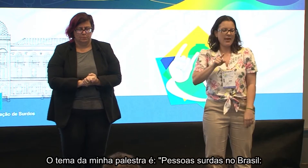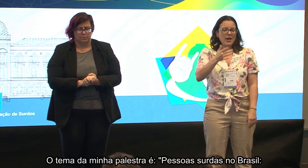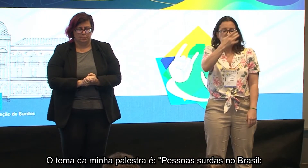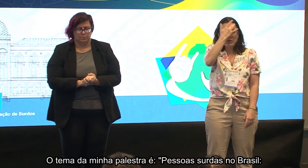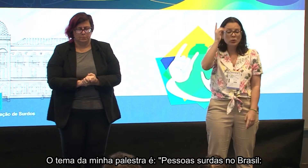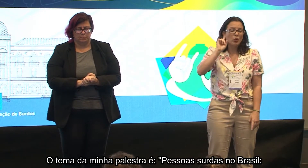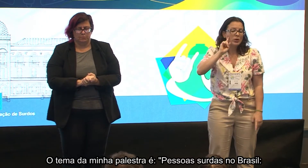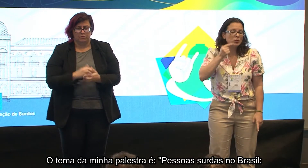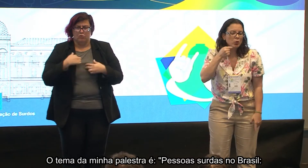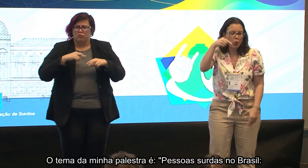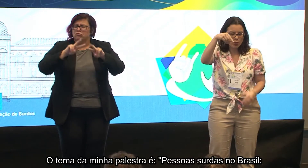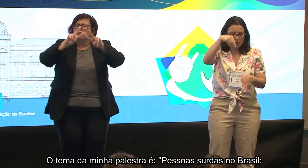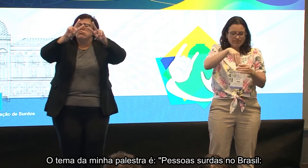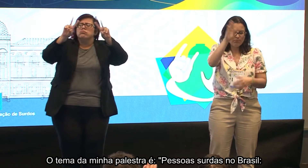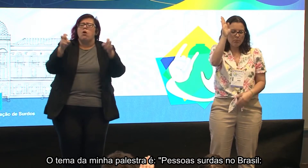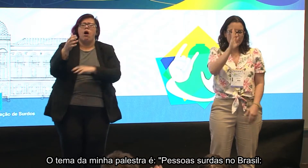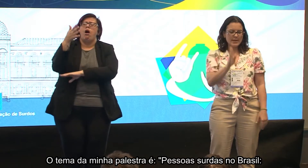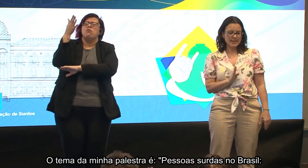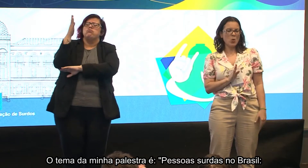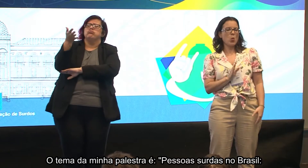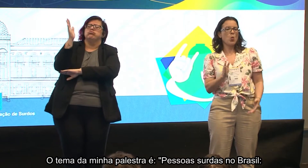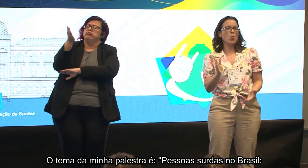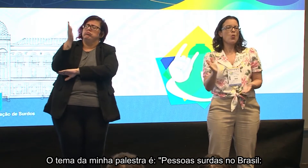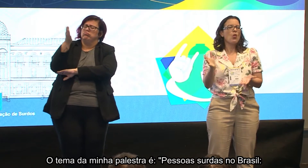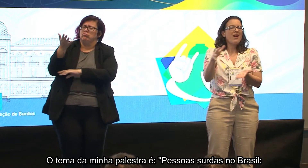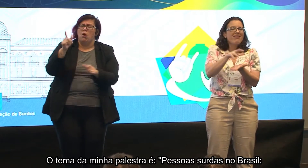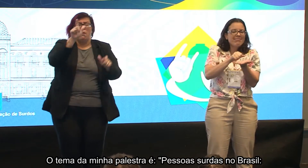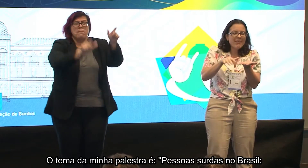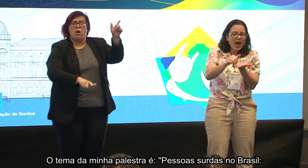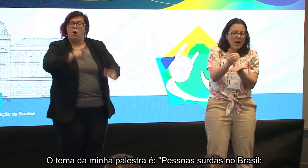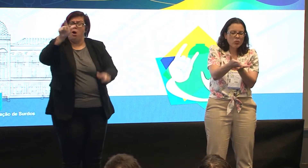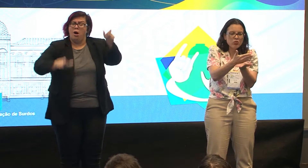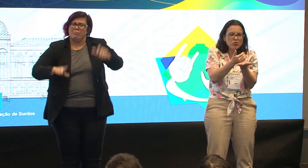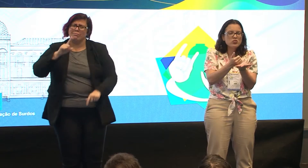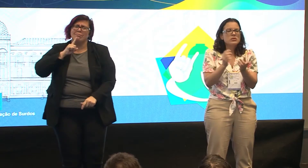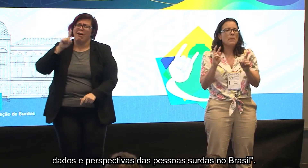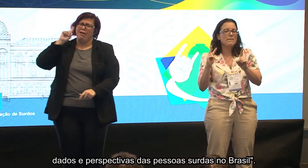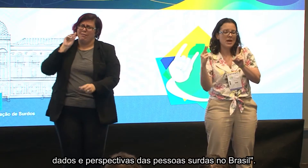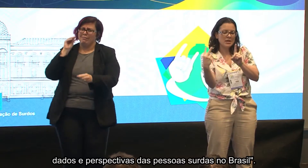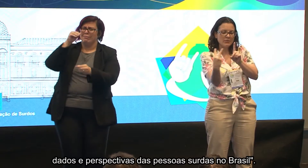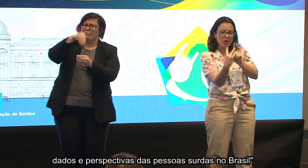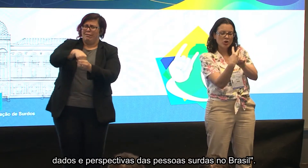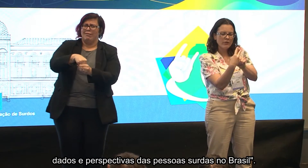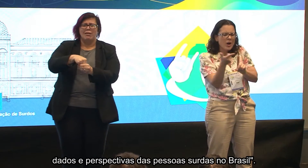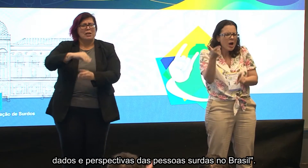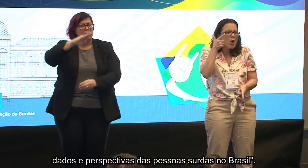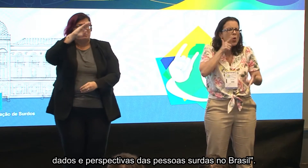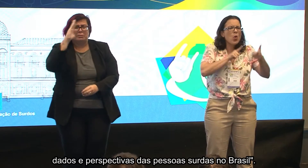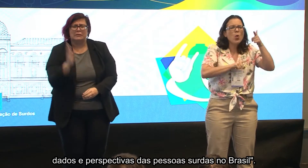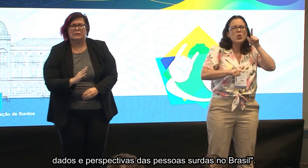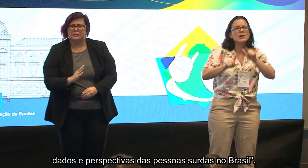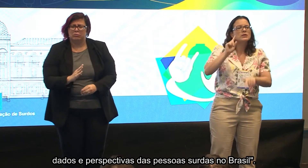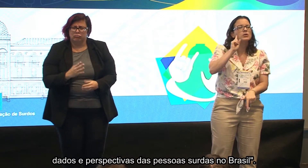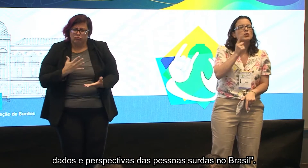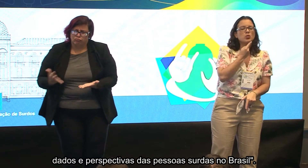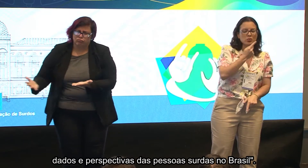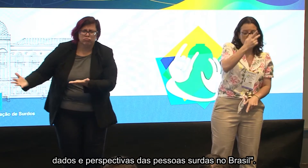O tema da minha palestra é Pessoas Surdas no Brasil. Dados e perspectivas das conquistas surdas no